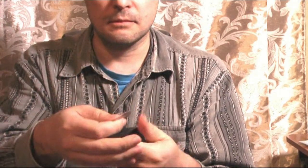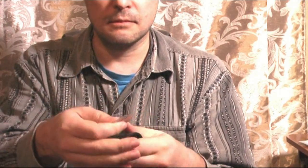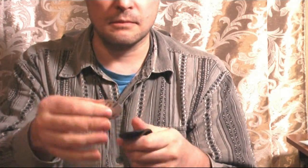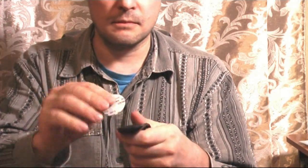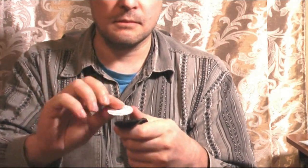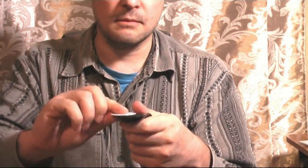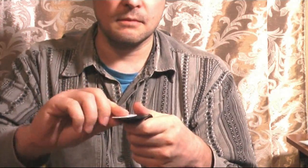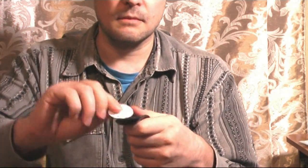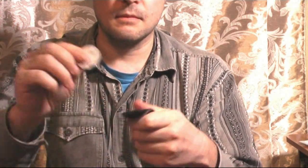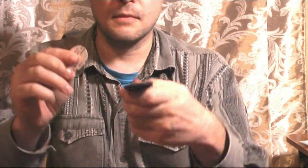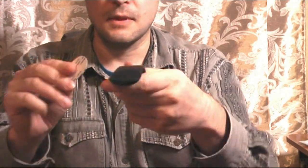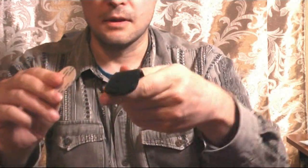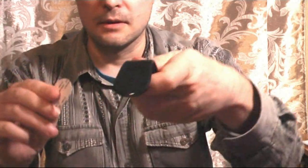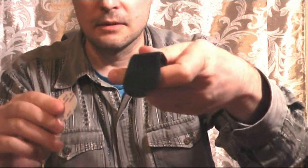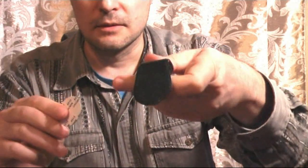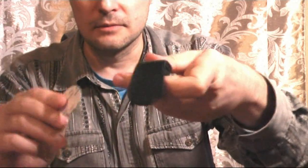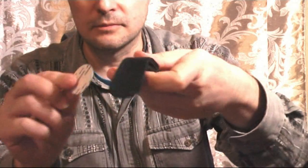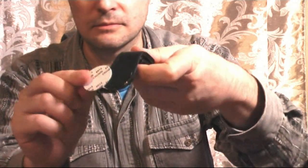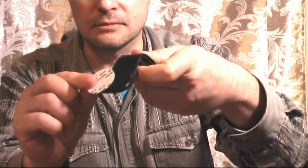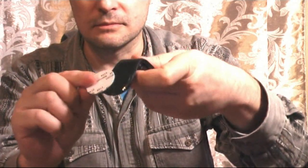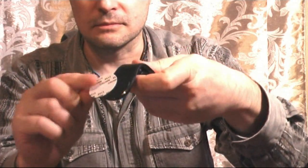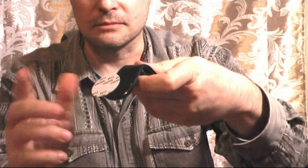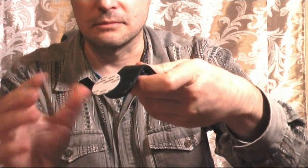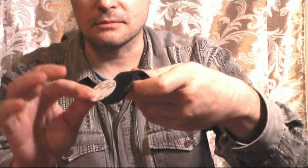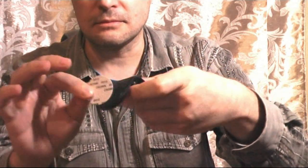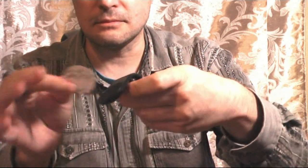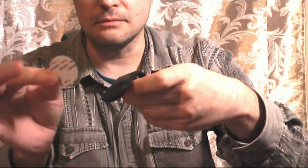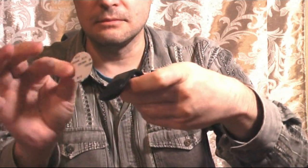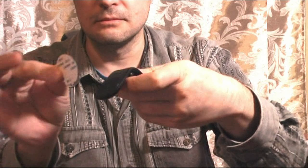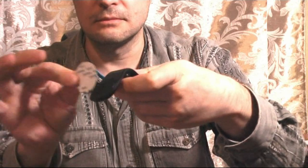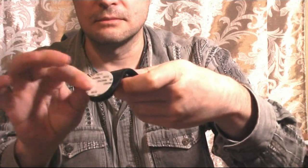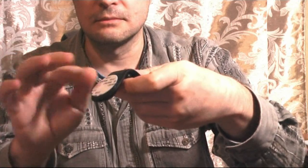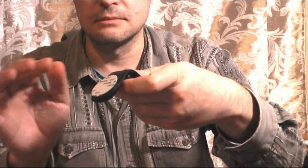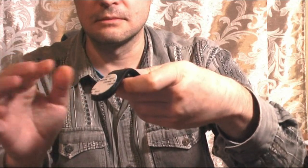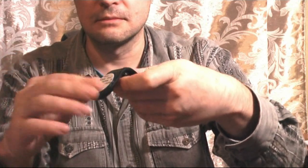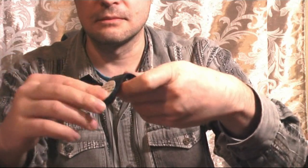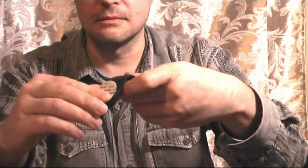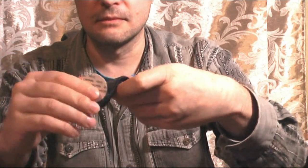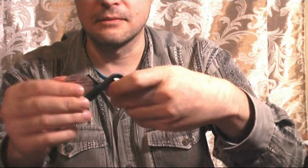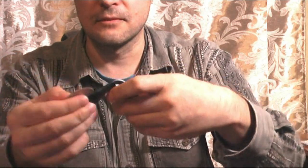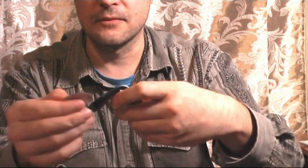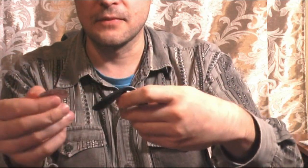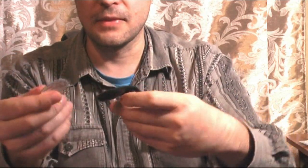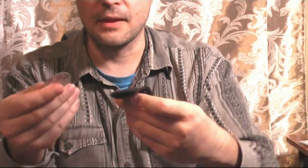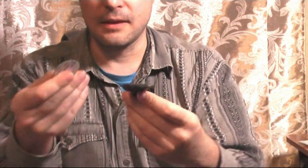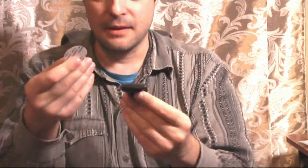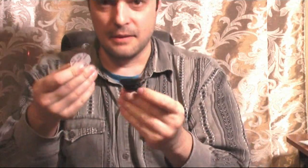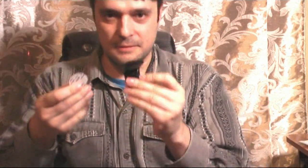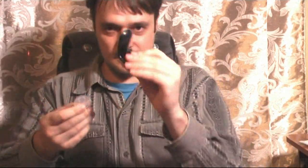канадской сборной. И она хорошо исполняет свой прыжок, не без проблем, но я думаю, что в шестерку она